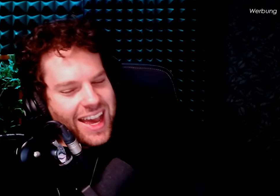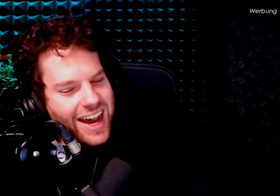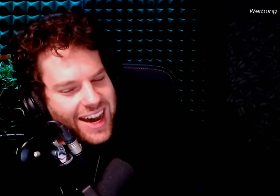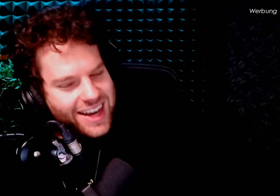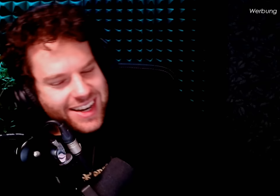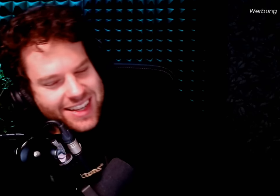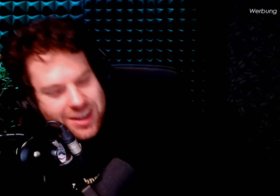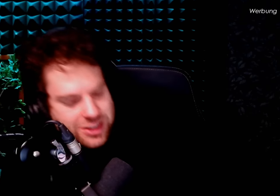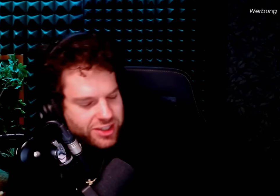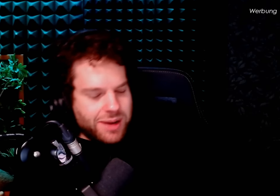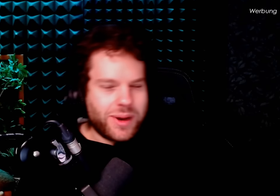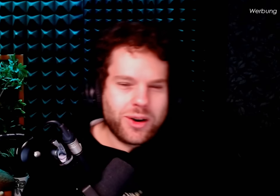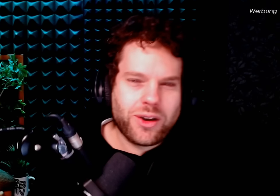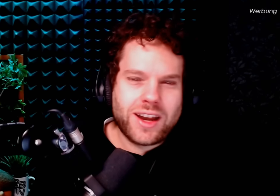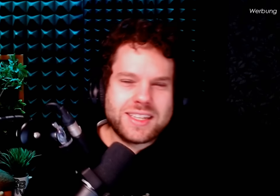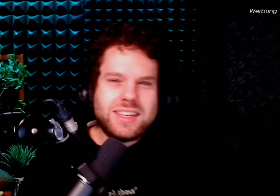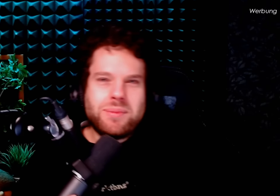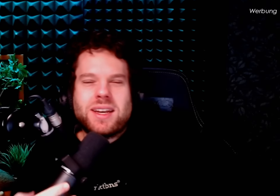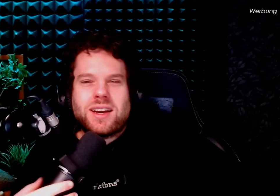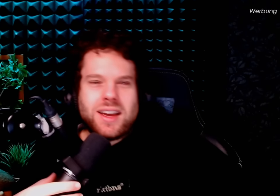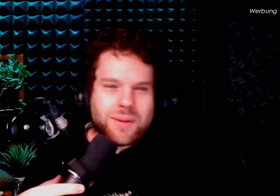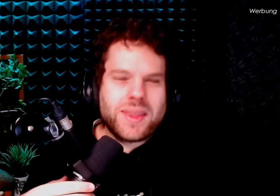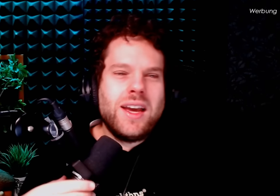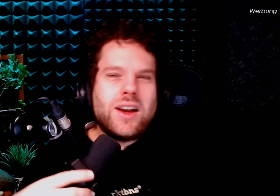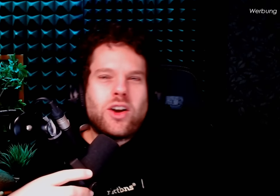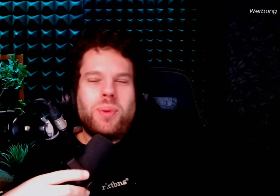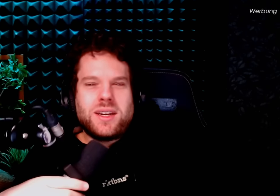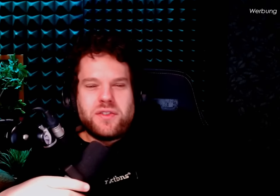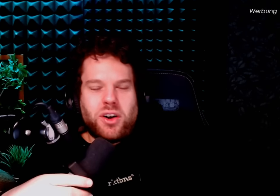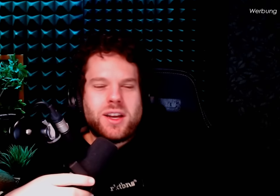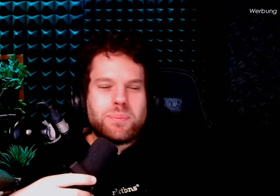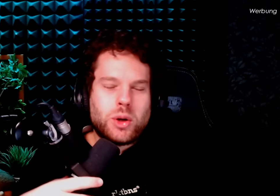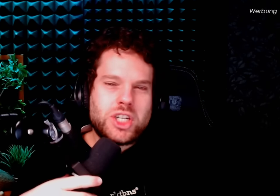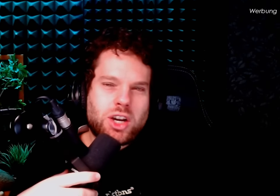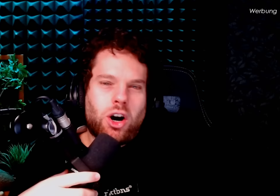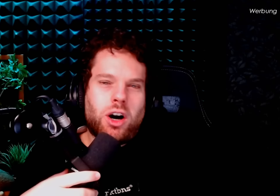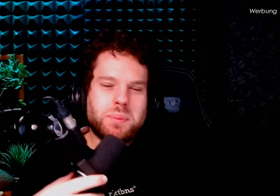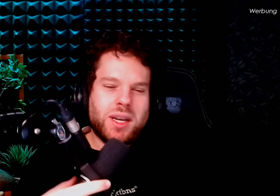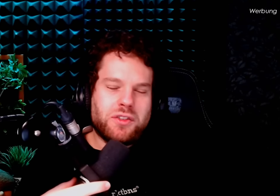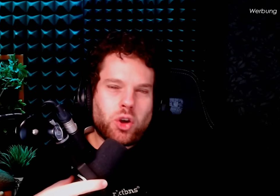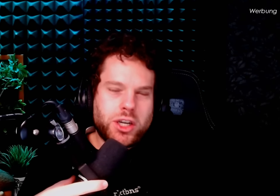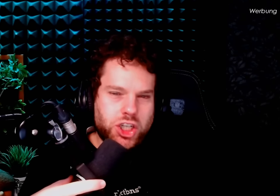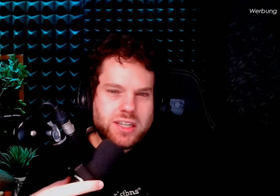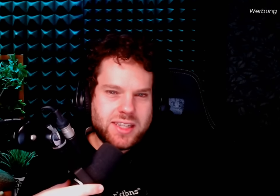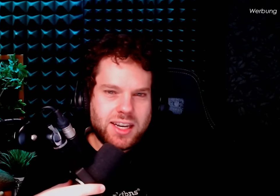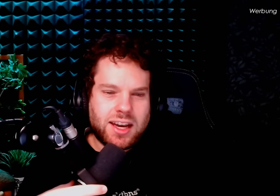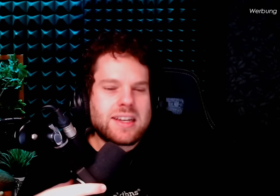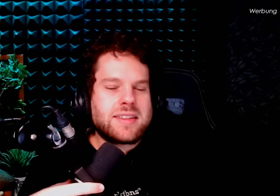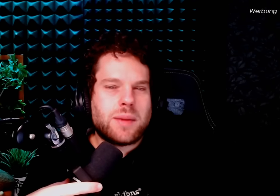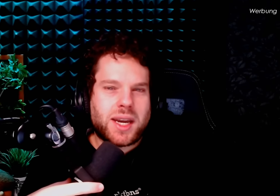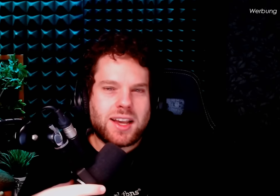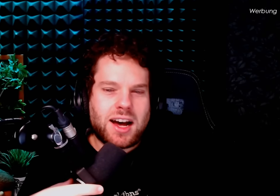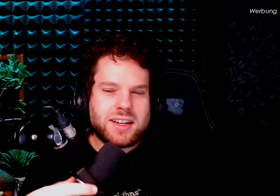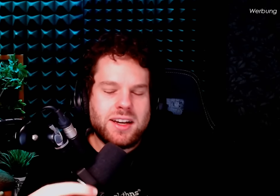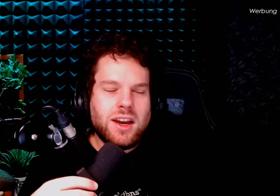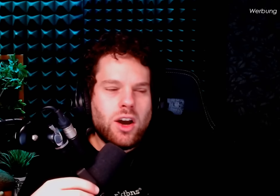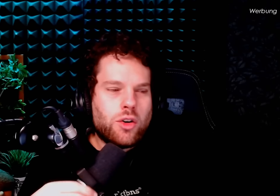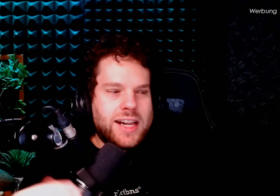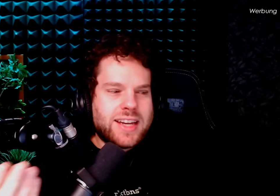Ah, das ist ausgestattet. Ich habe mal auch gehört, dass jemand eine komplette Folge BoJack Horseman auf Deutsch gesehen hat als Amerikaner und halt